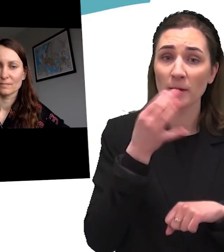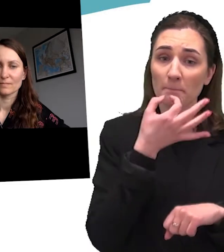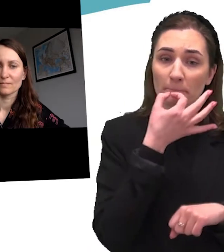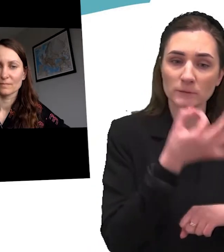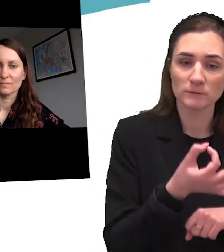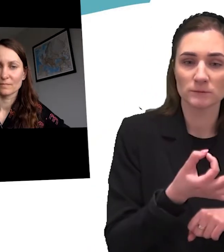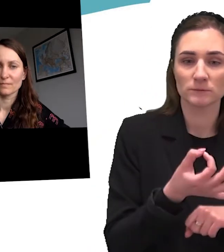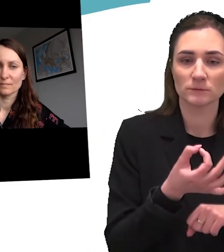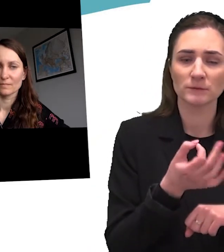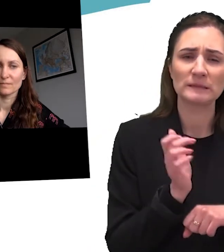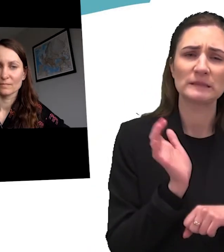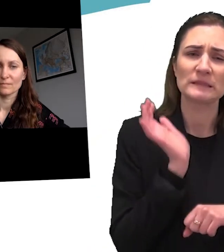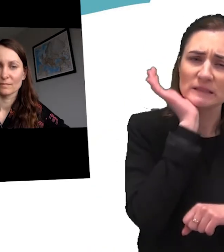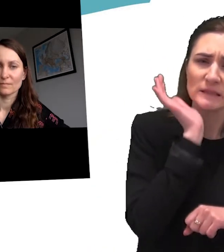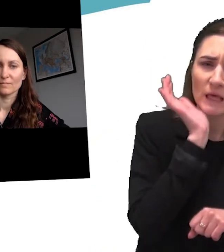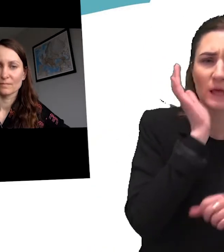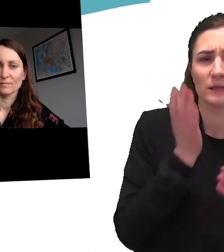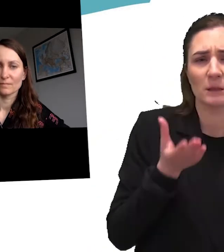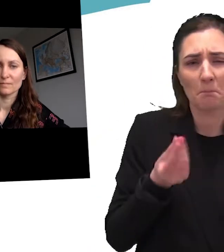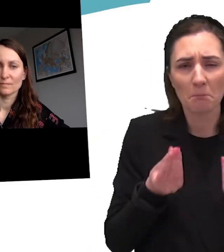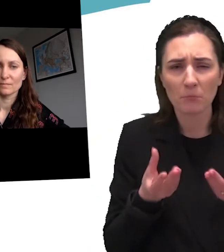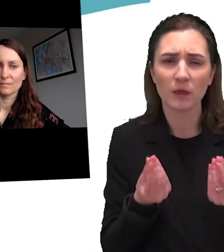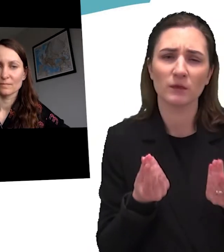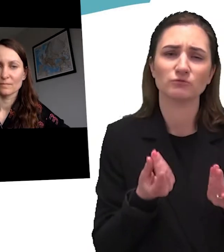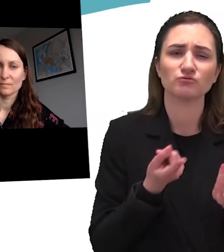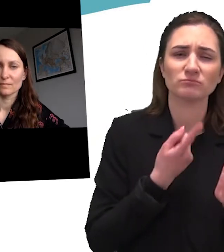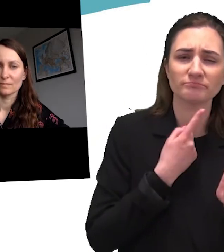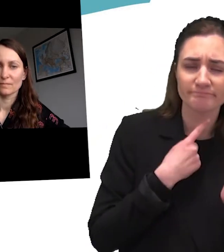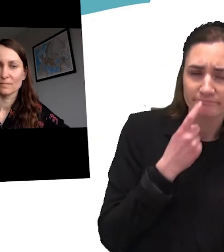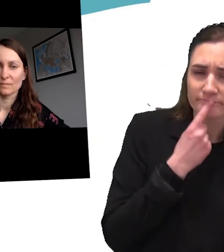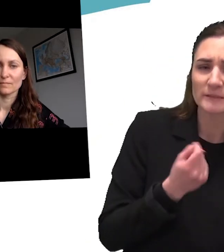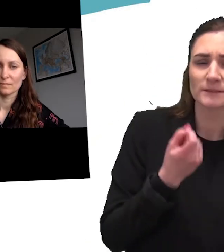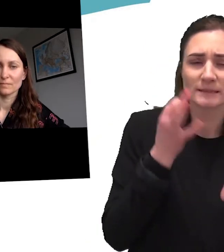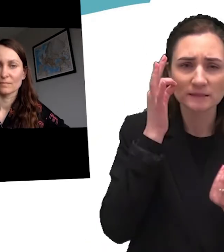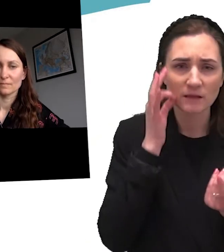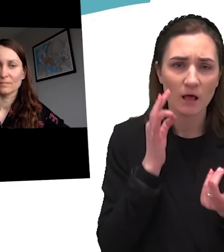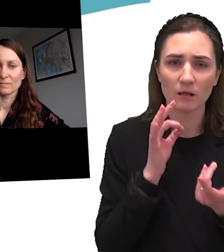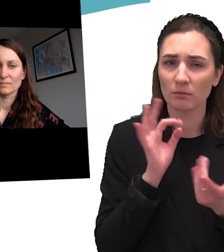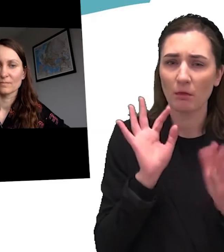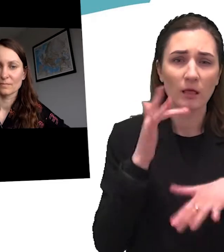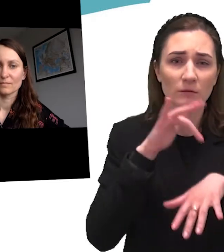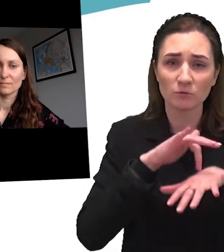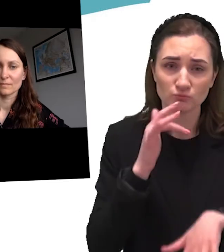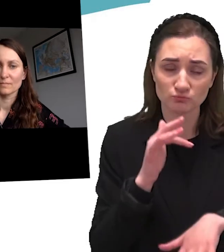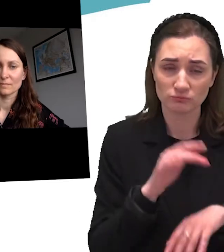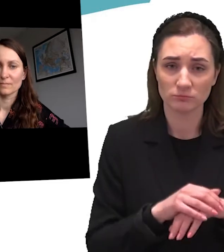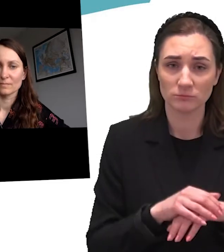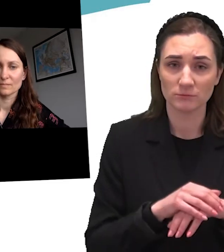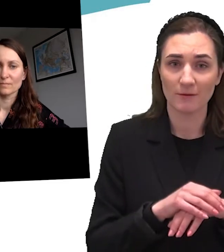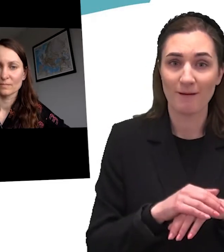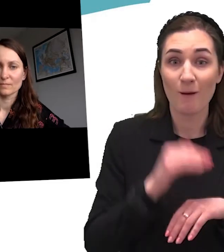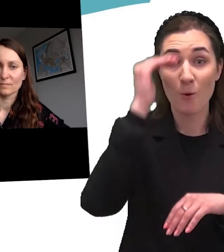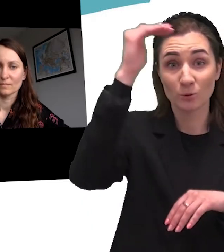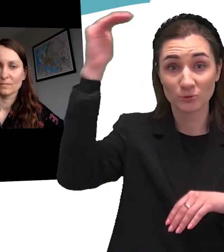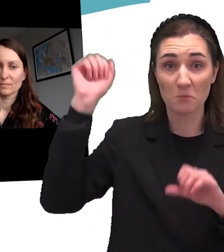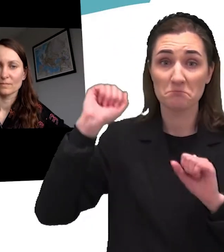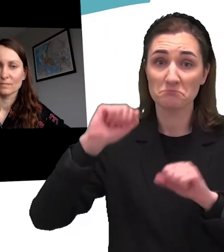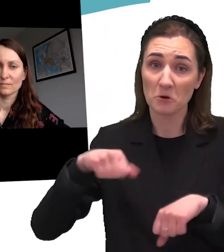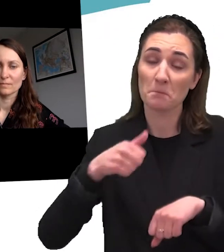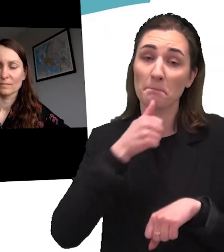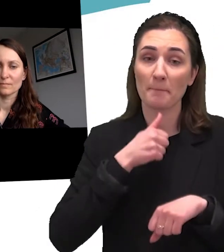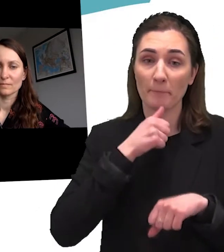gali apibūdinti trašku, kietą, minkštą, kartu rūkštų, saldų.